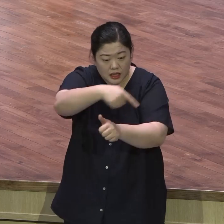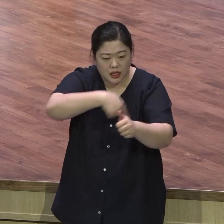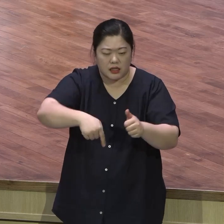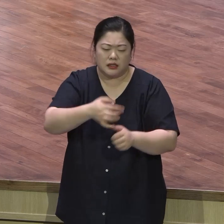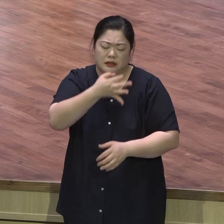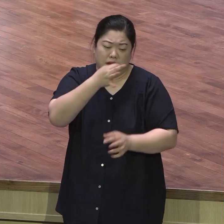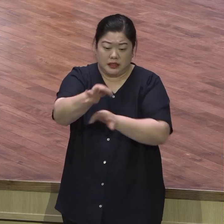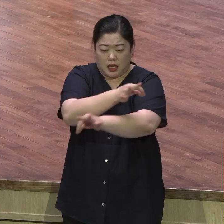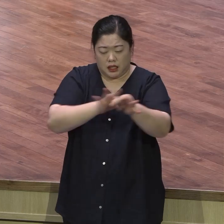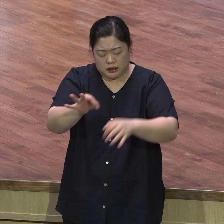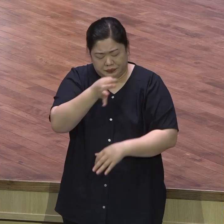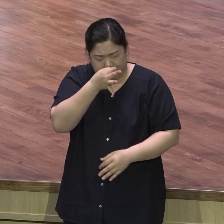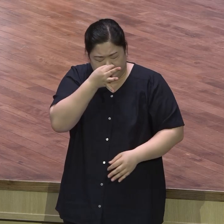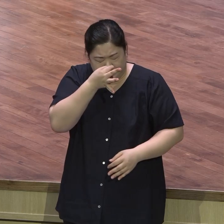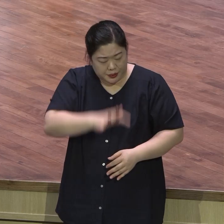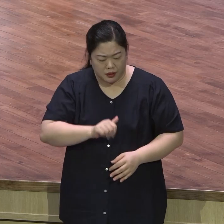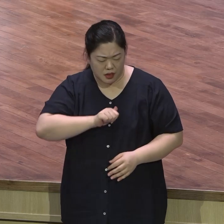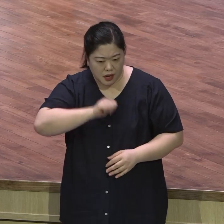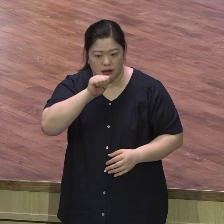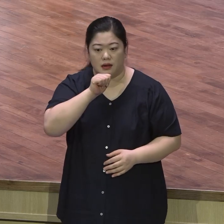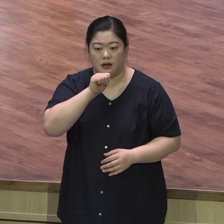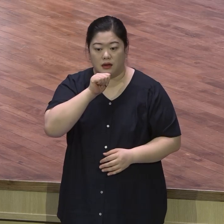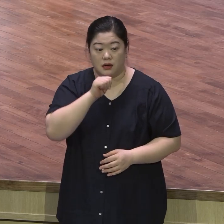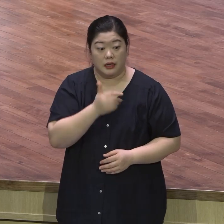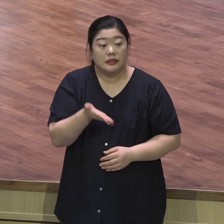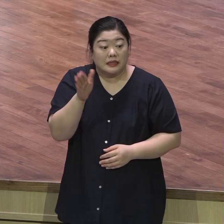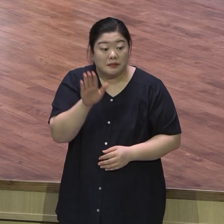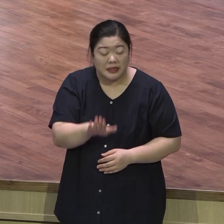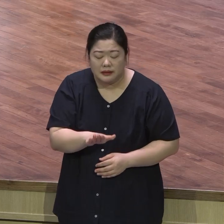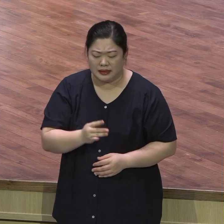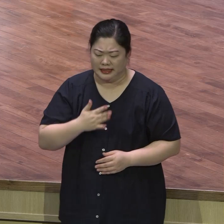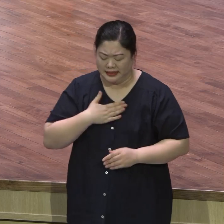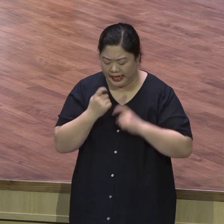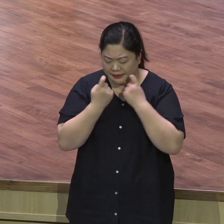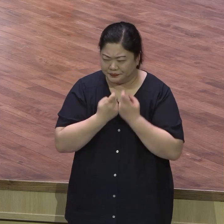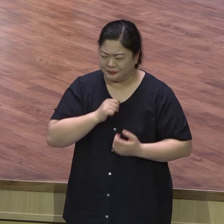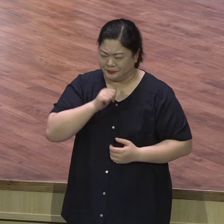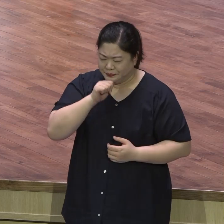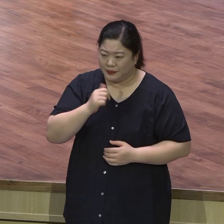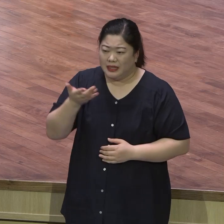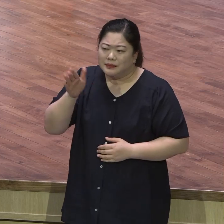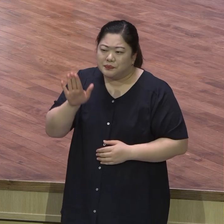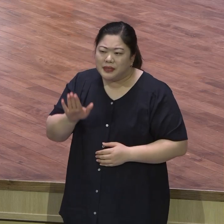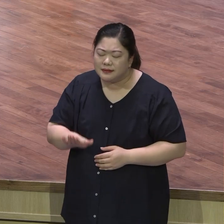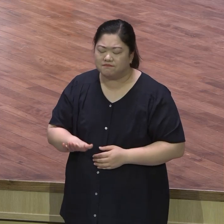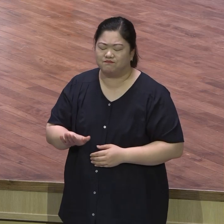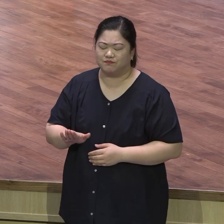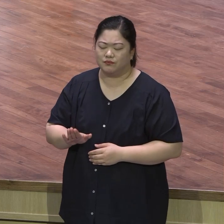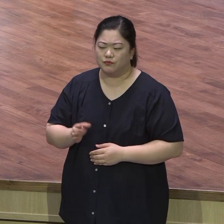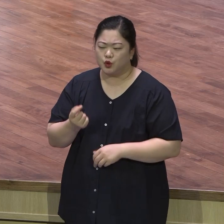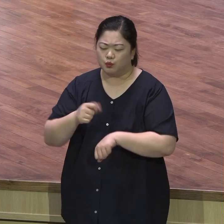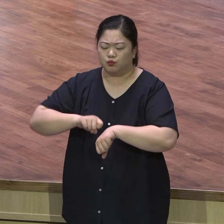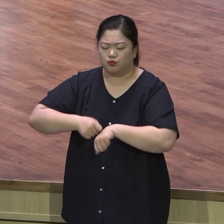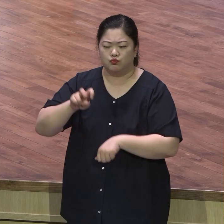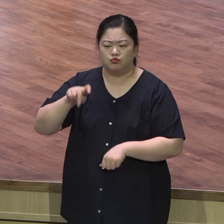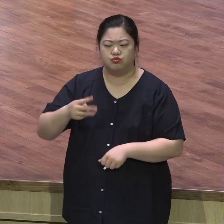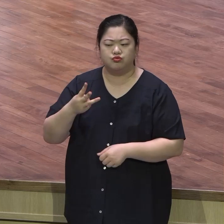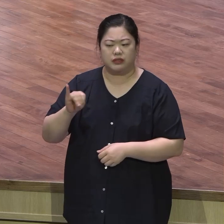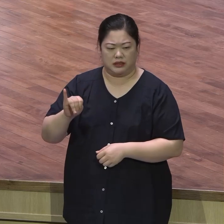극심한 가난 가운데서 풍성하게 넘치도록 힘에 지나도록 자원하여 했다.